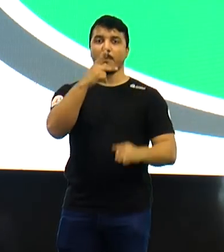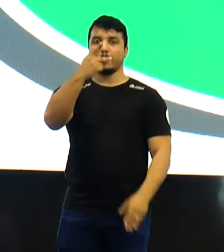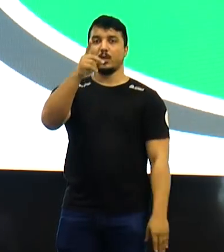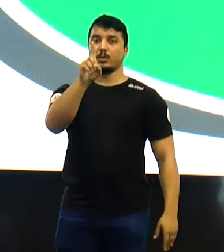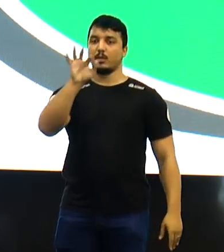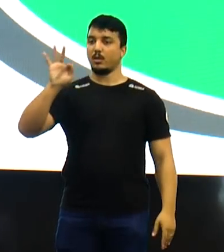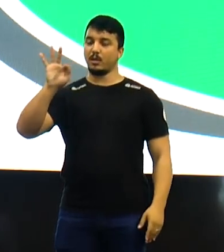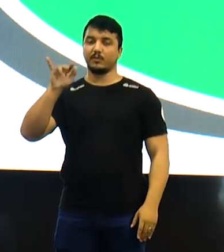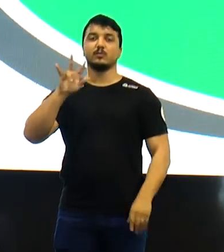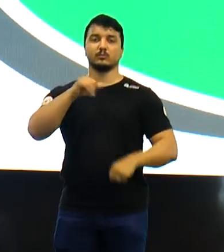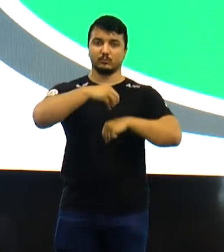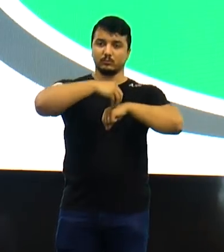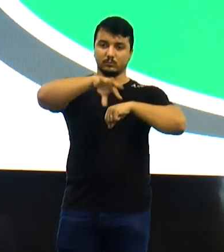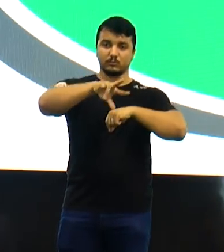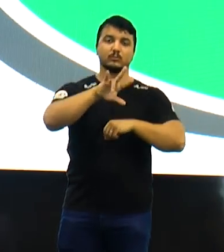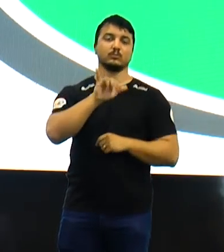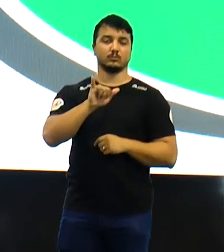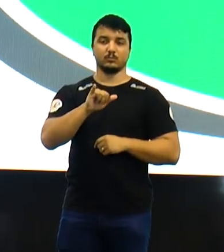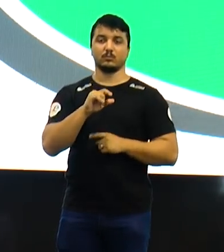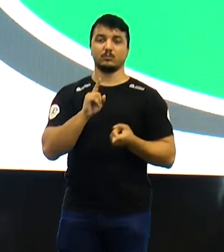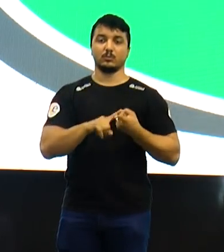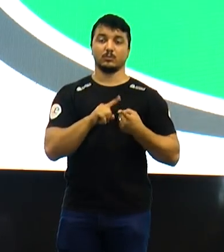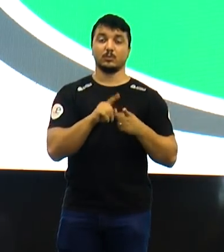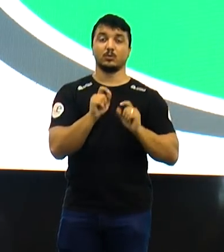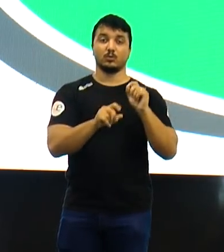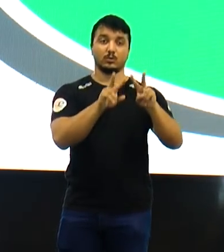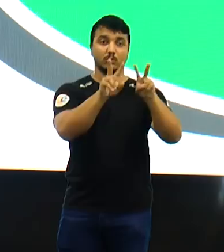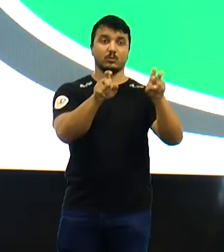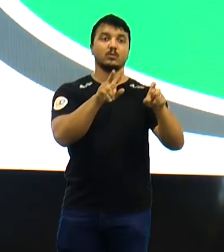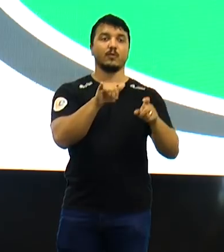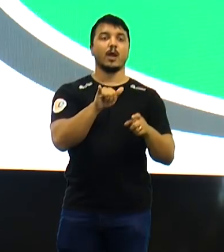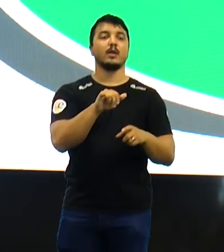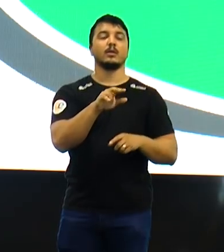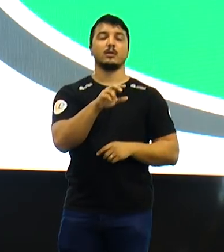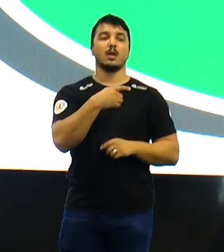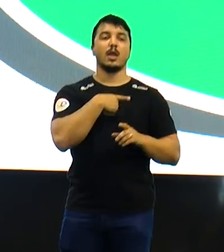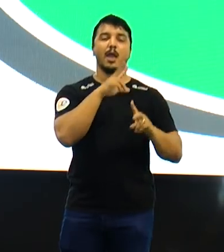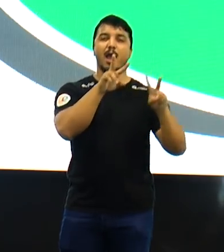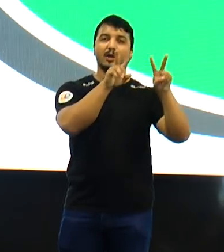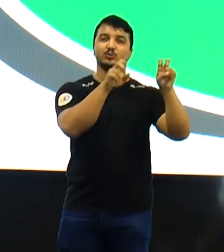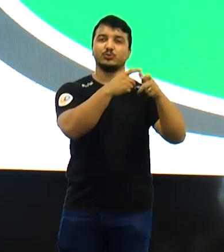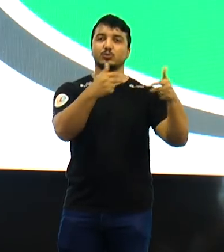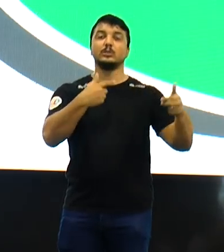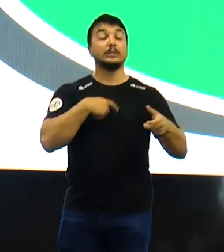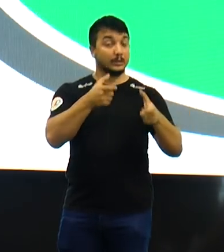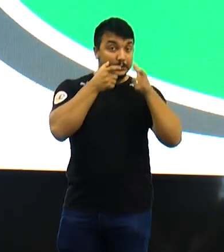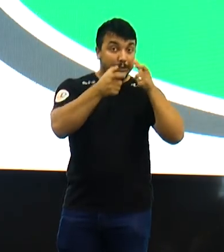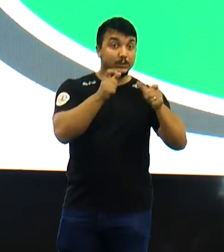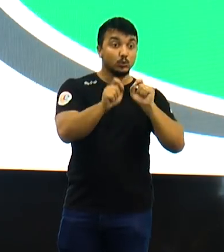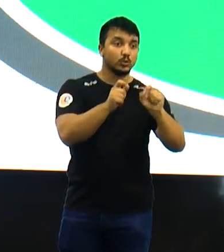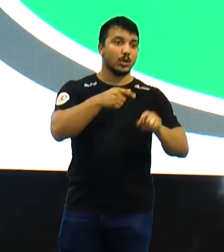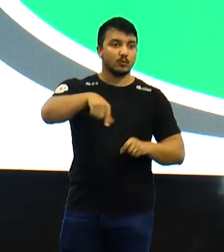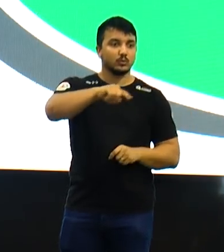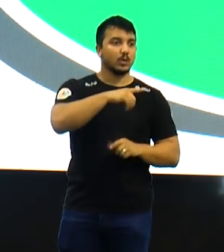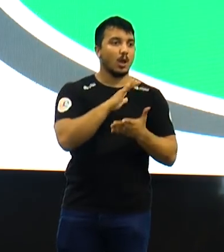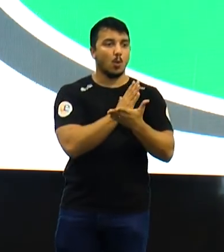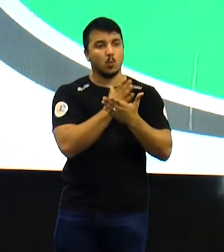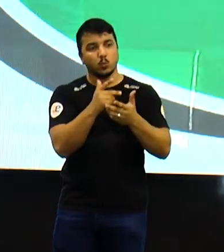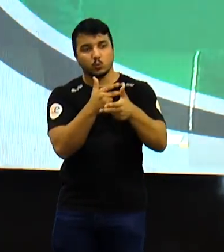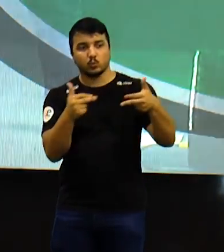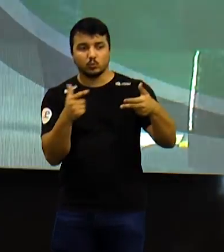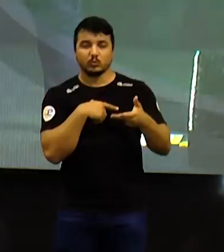PDF, certo? Eu vou comentar com vocês assuntos. Seria interessante que vocês fizessem algumas